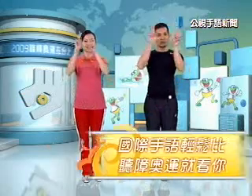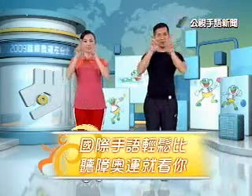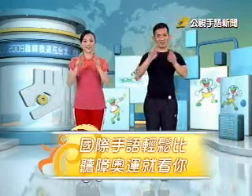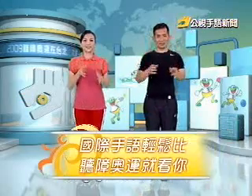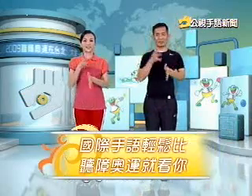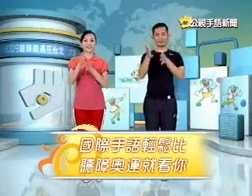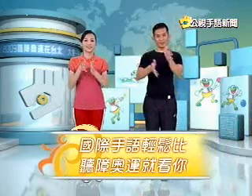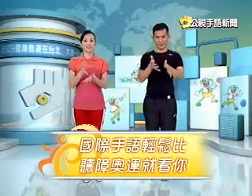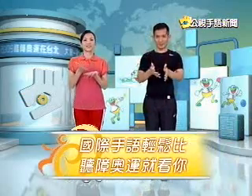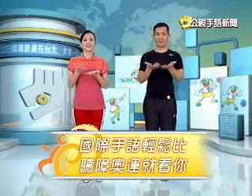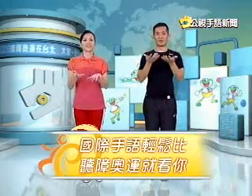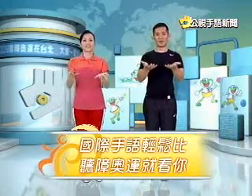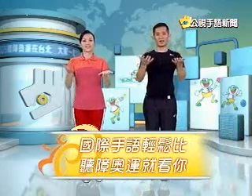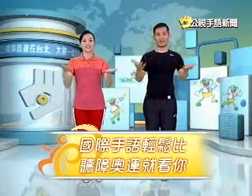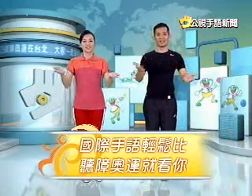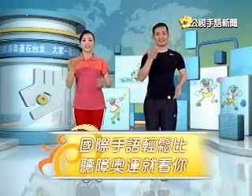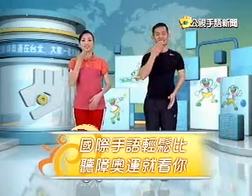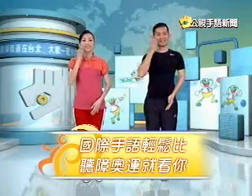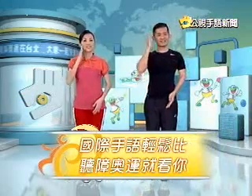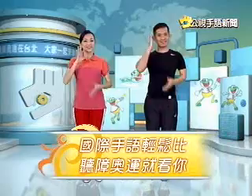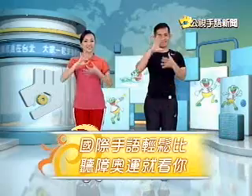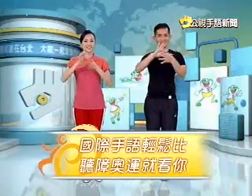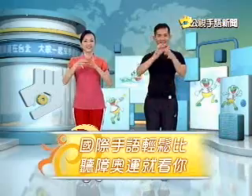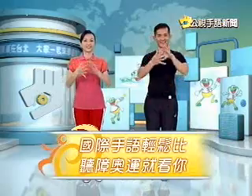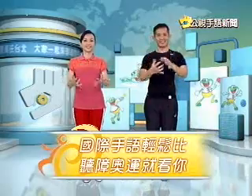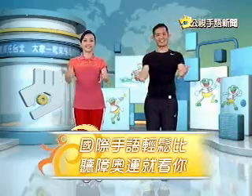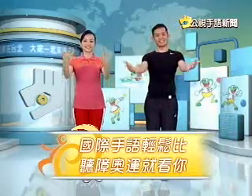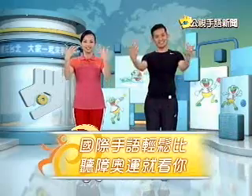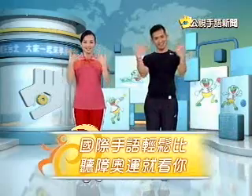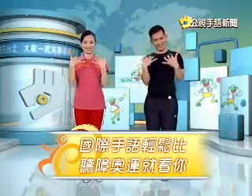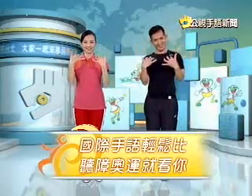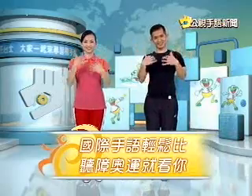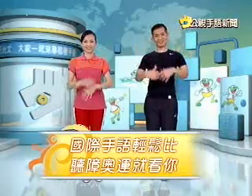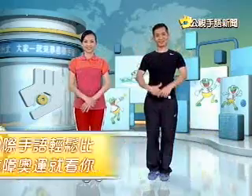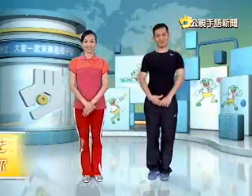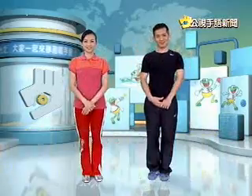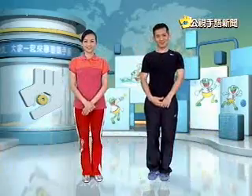国际手语轻松笔，听障奥运就看你。